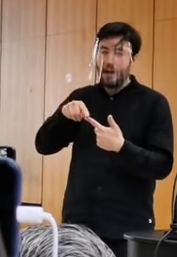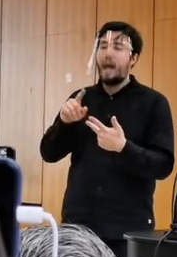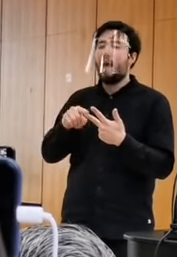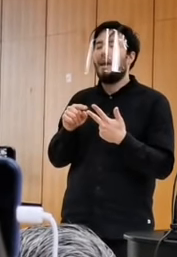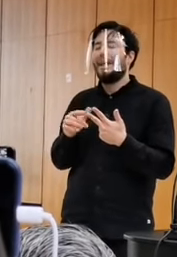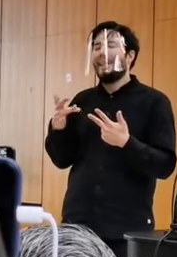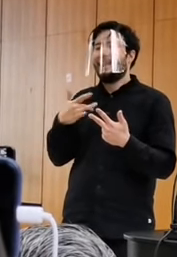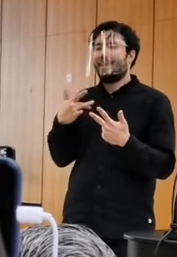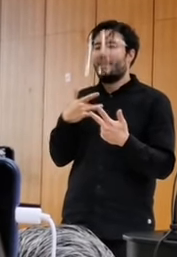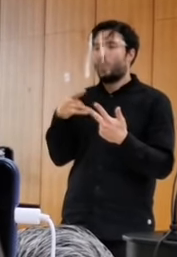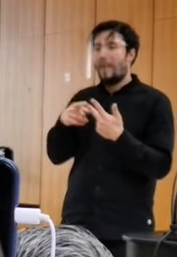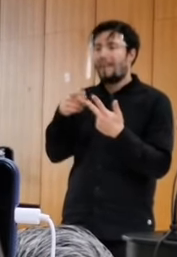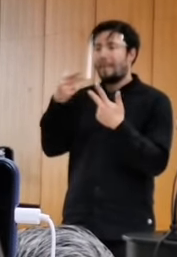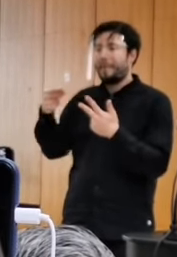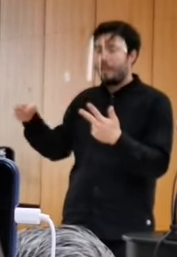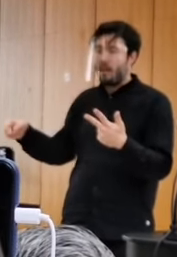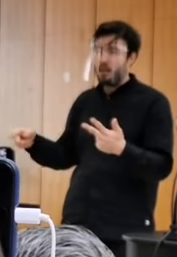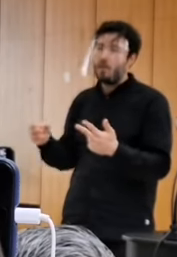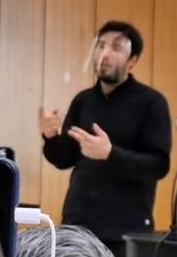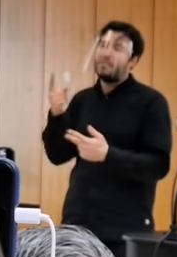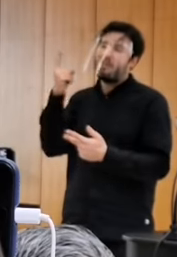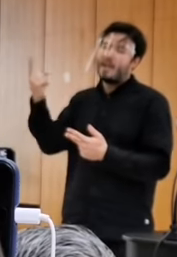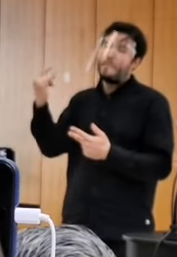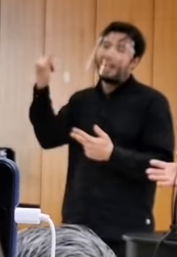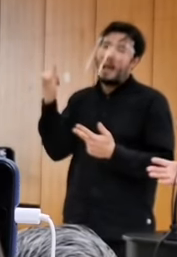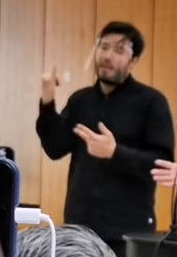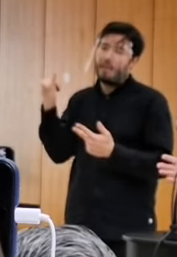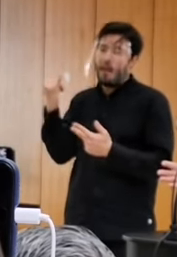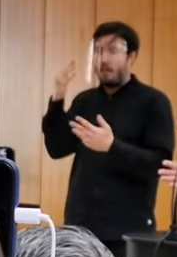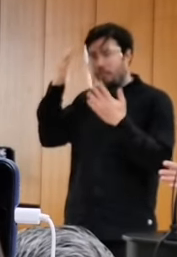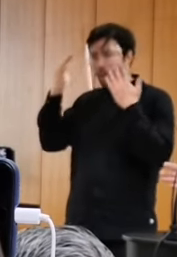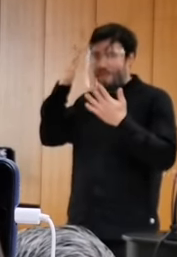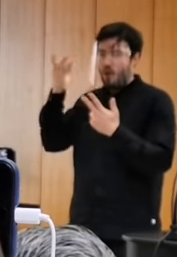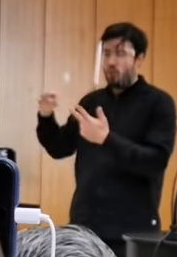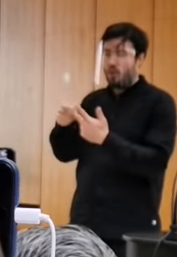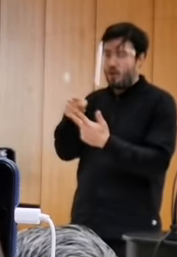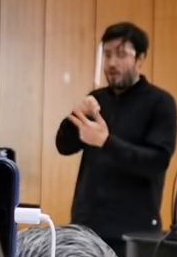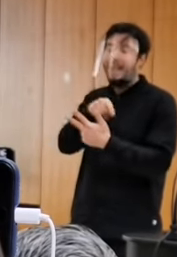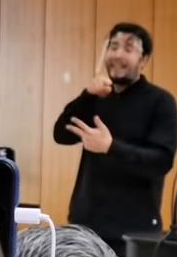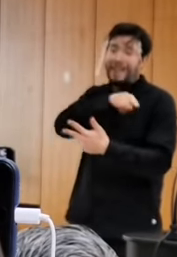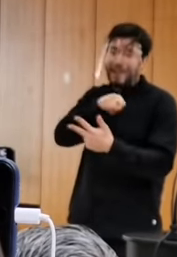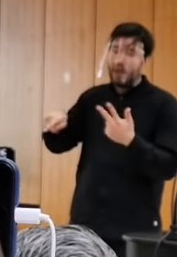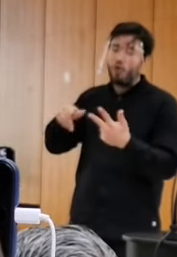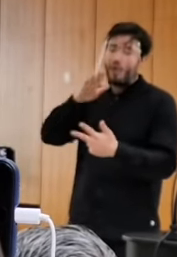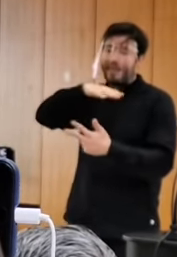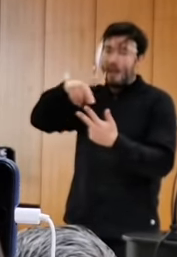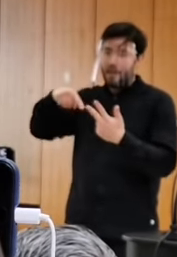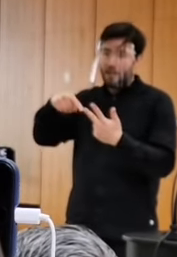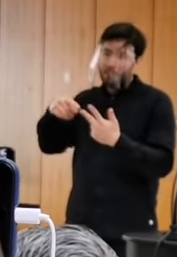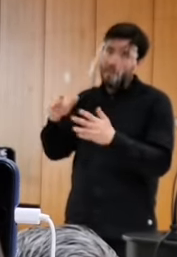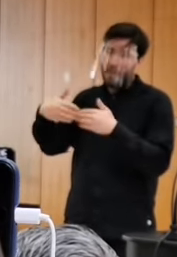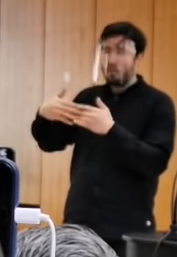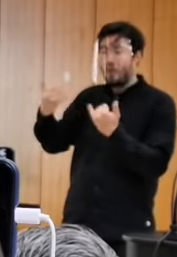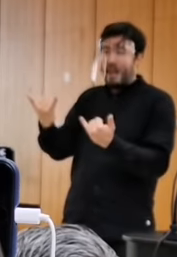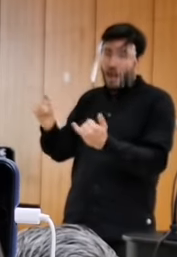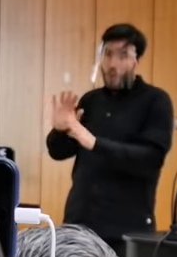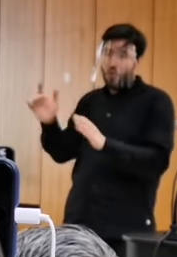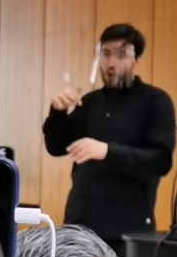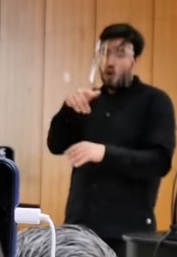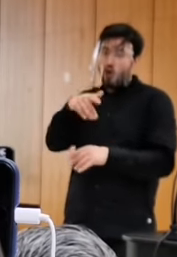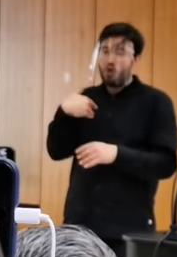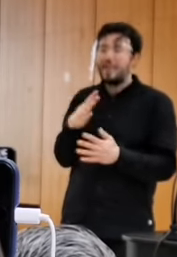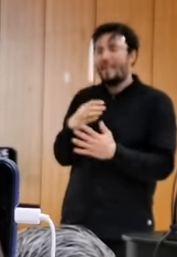individuálne prípady, ktoré musí posúdiť samostatne riaditeľ. A toto je ten objem detí, ktorý aj v súčasnosti nám chodí do škôl a ten by sme